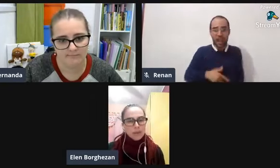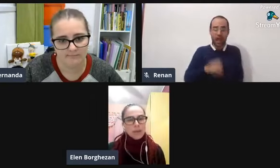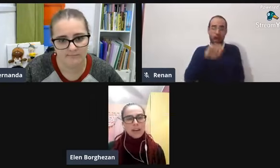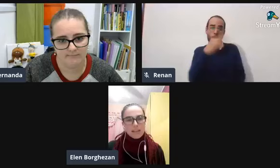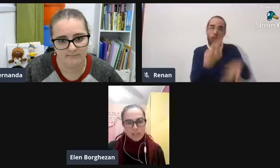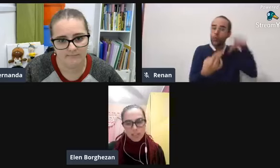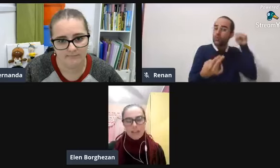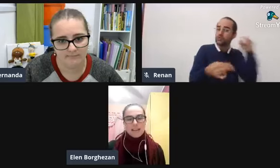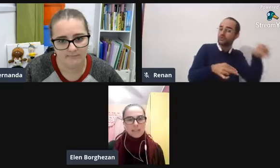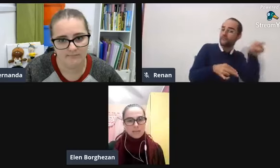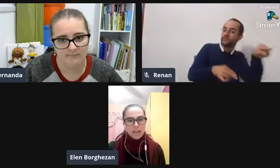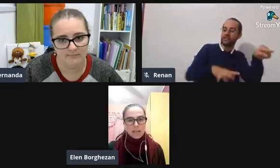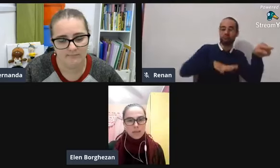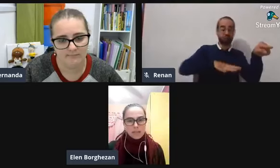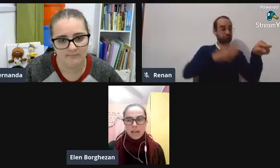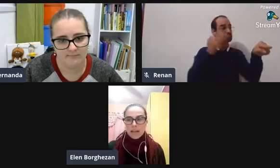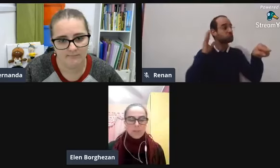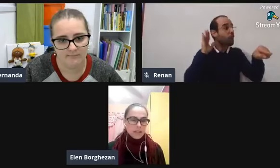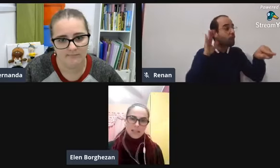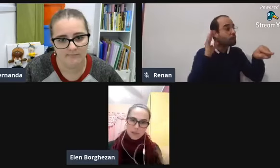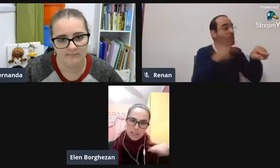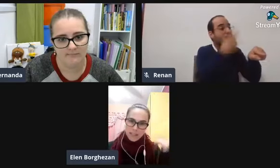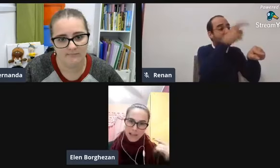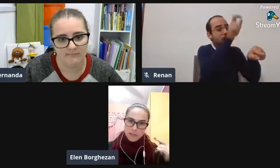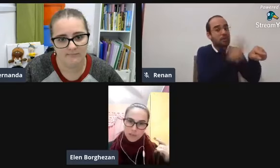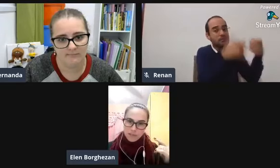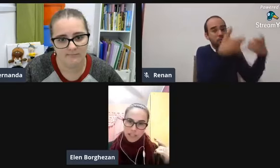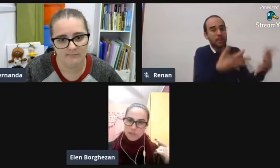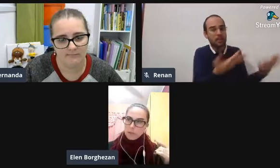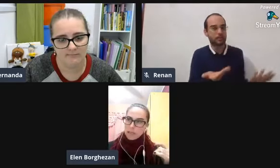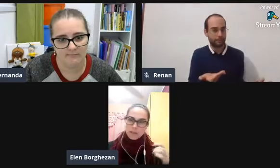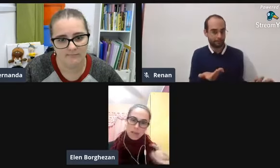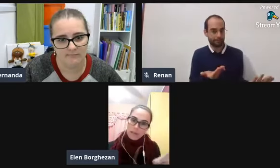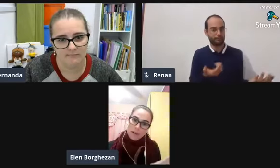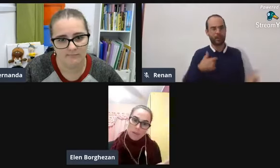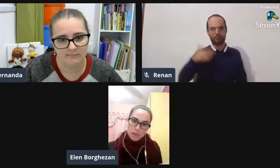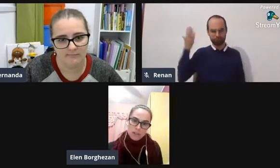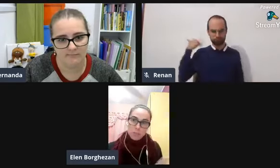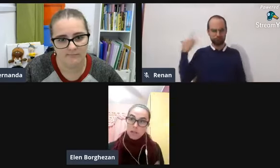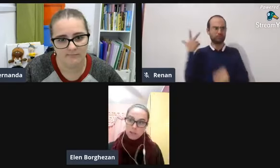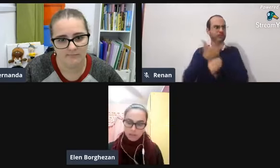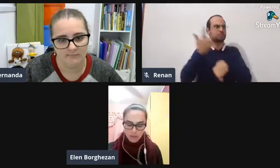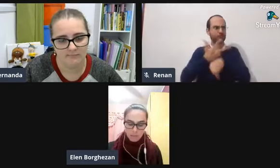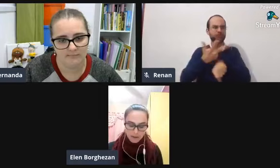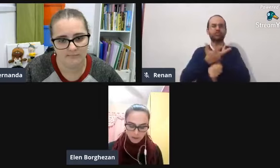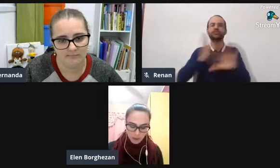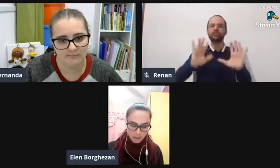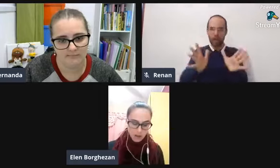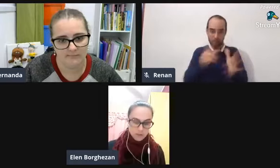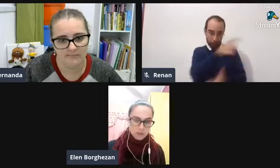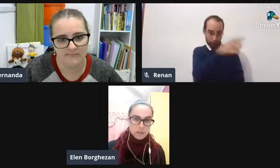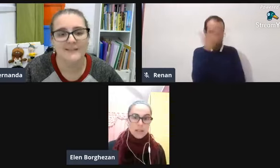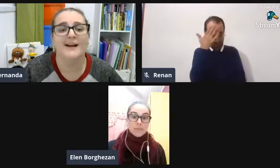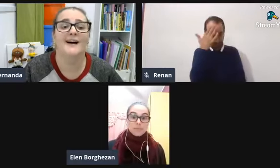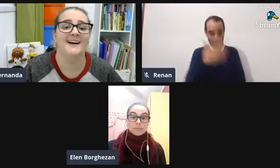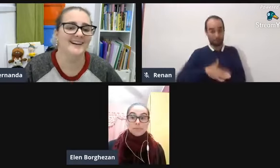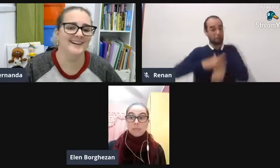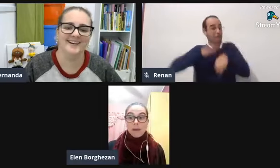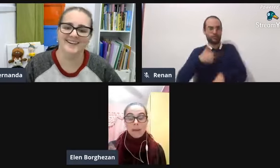barreira muito grande da questão da Libras. Nas outras lives eu já falei sobre isso, daí tu vai me corrigir, porque tu sabe mais do que eu, é